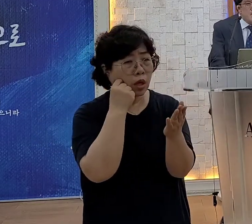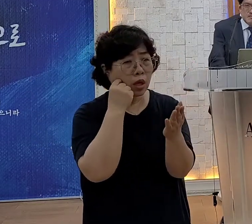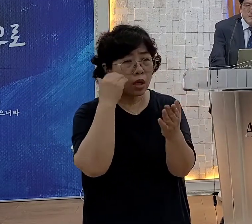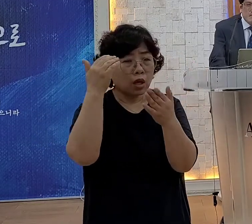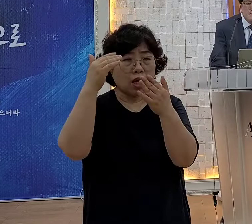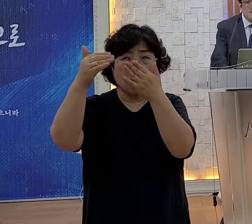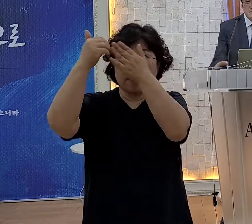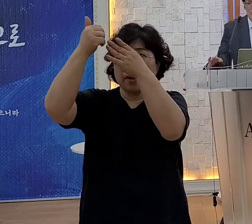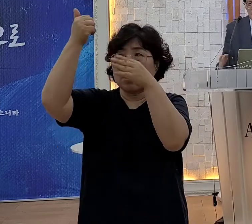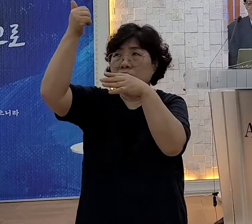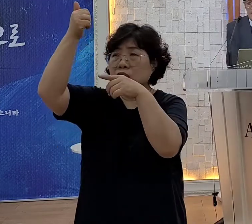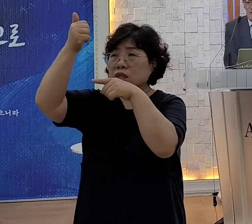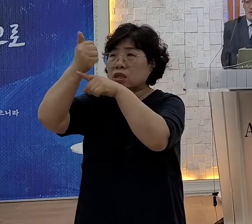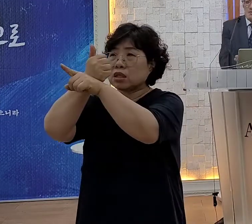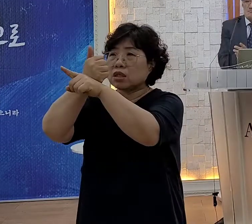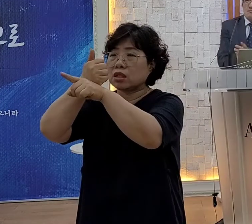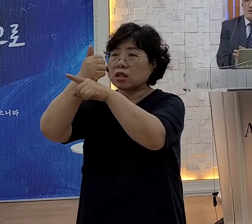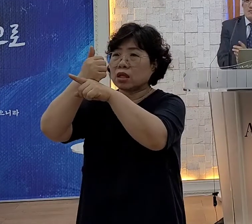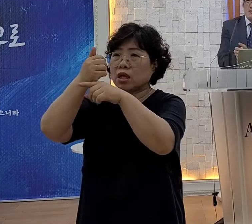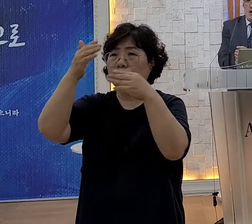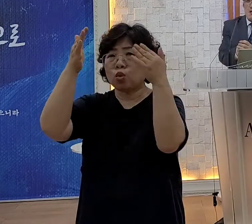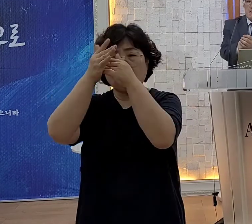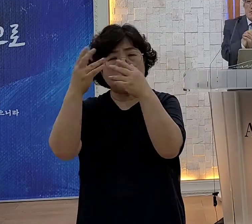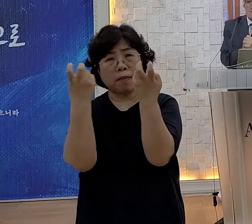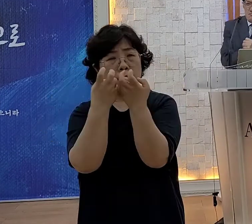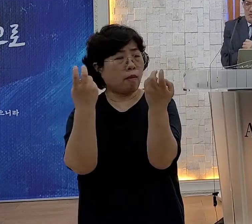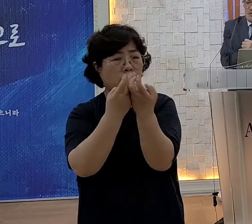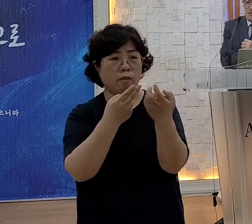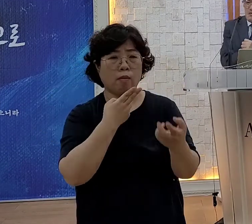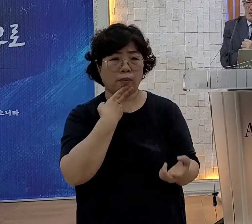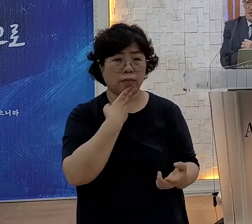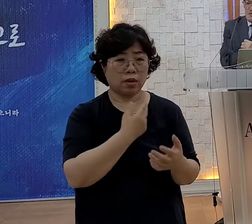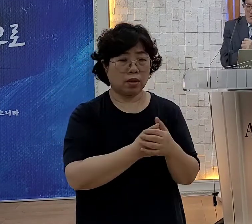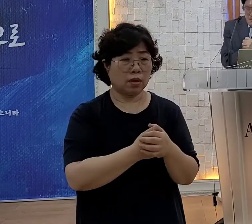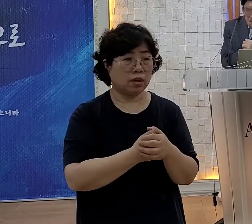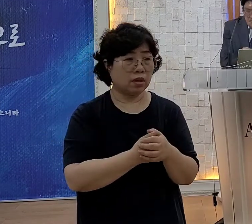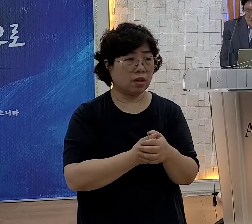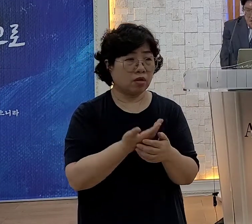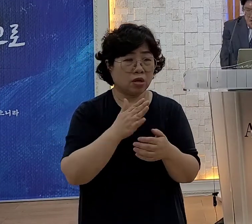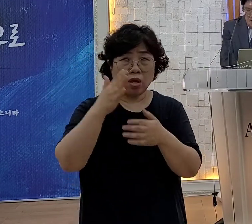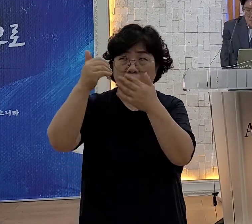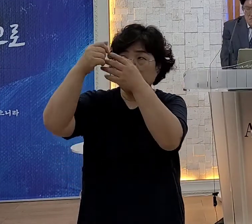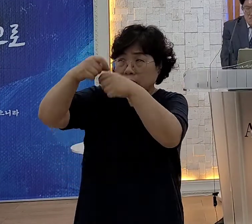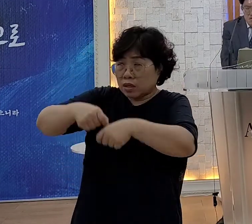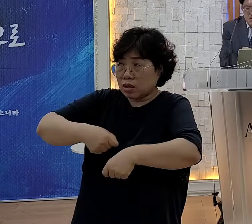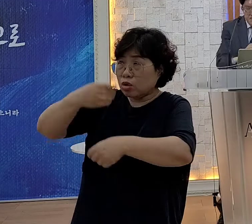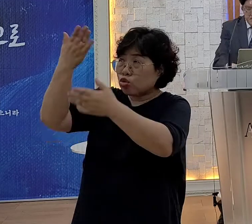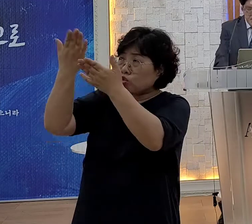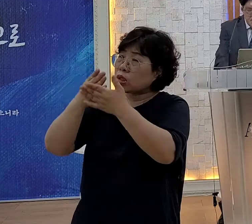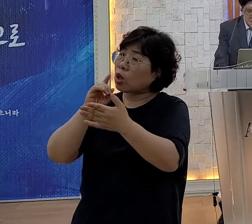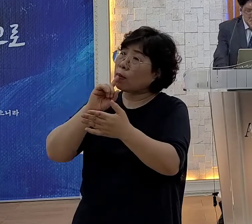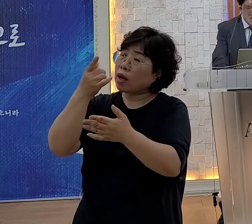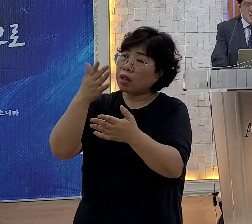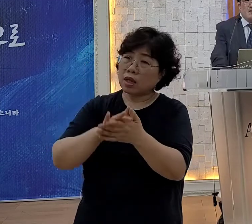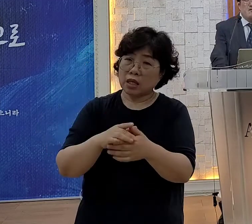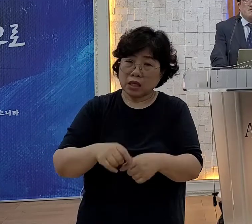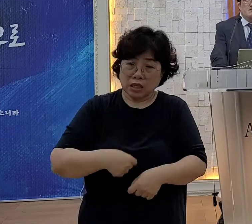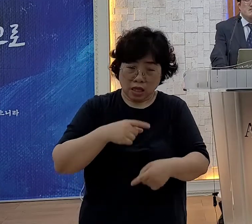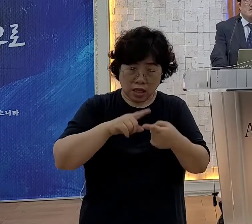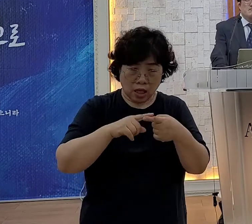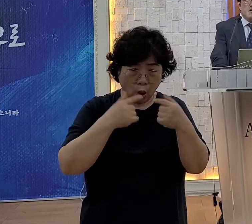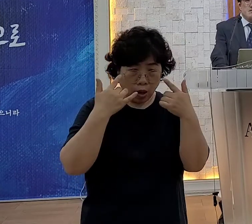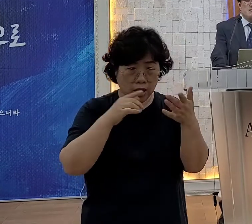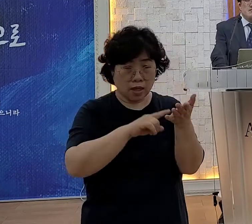힘은 없다는 방법 없다는 그럼 도대체 그 하나님의 의를 주신다는데 그 의가 뭐냐? 오늘 본문에 22절에 나와